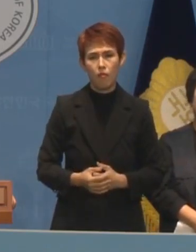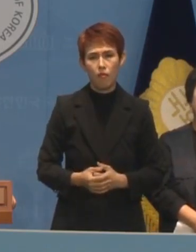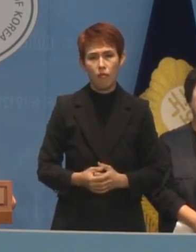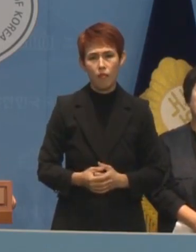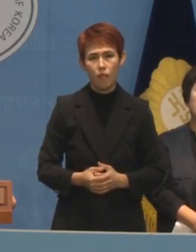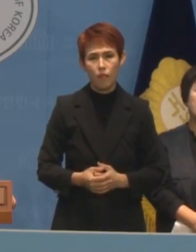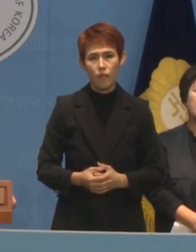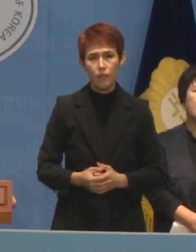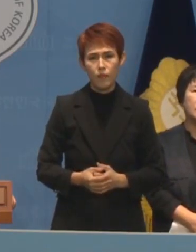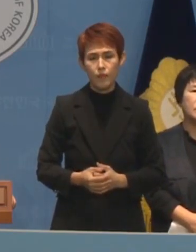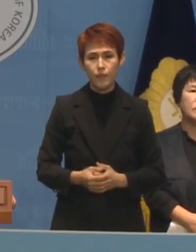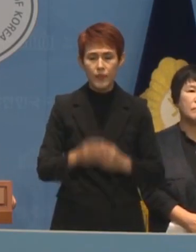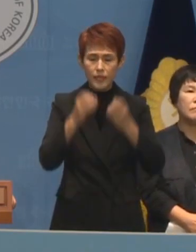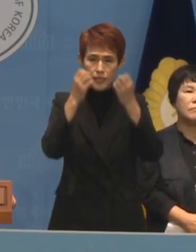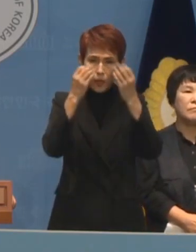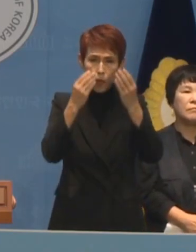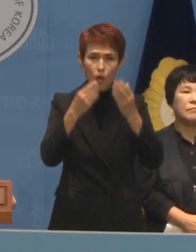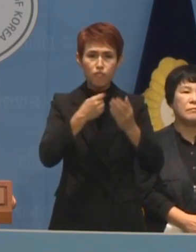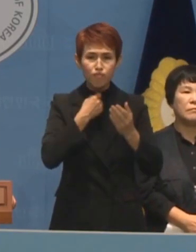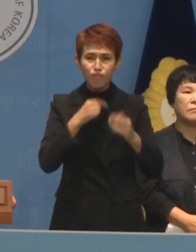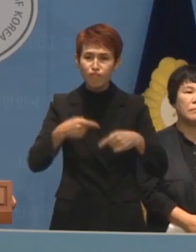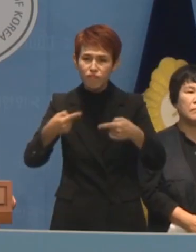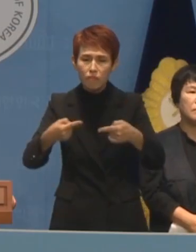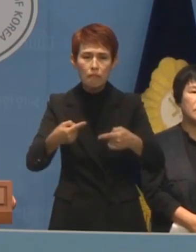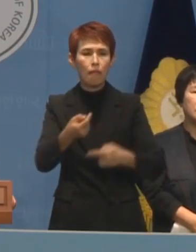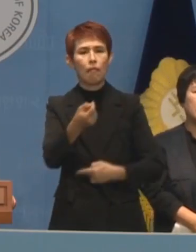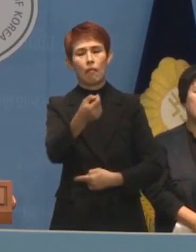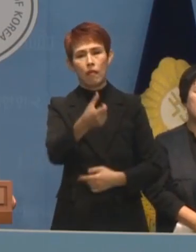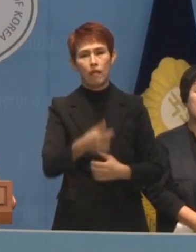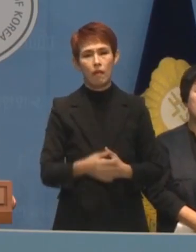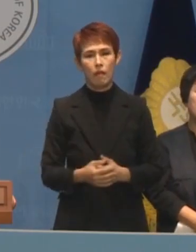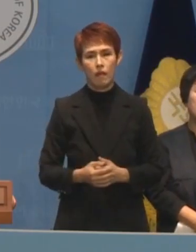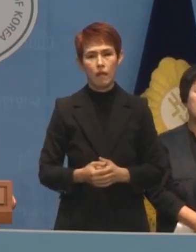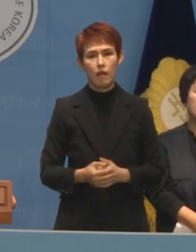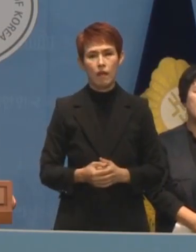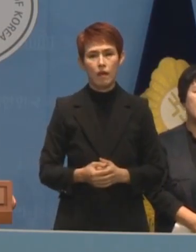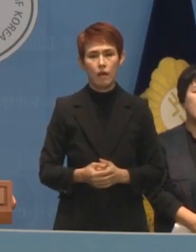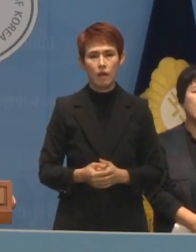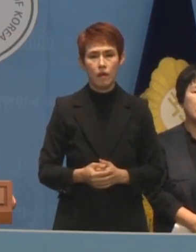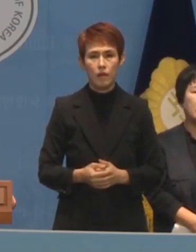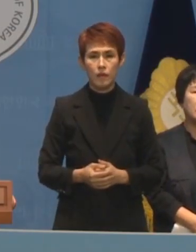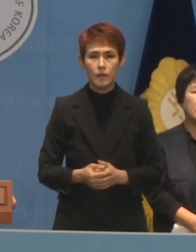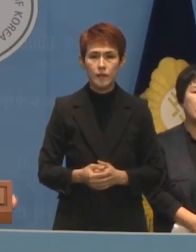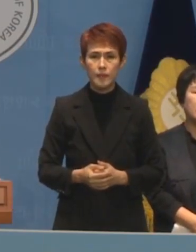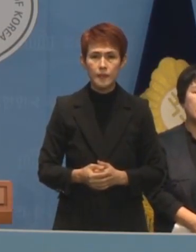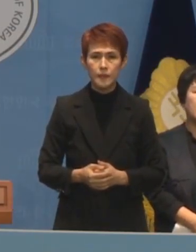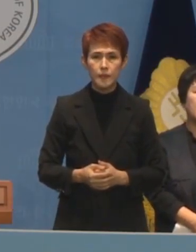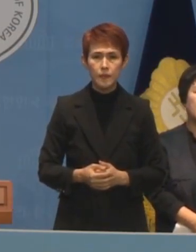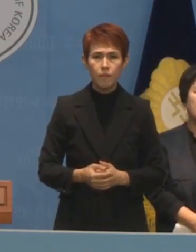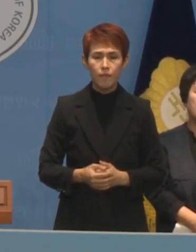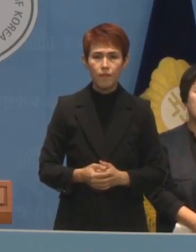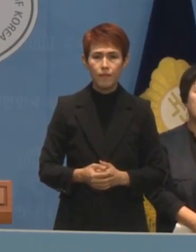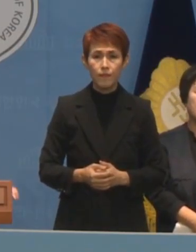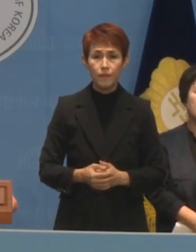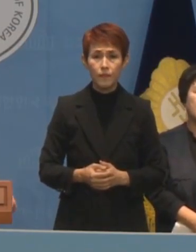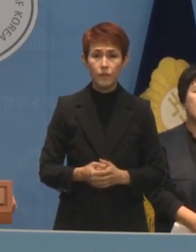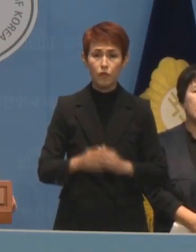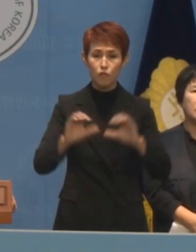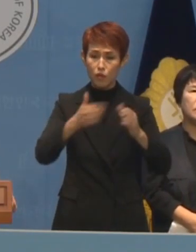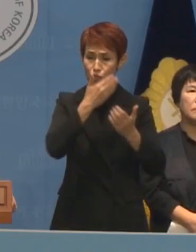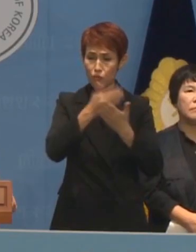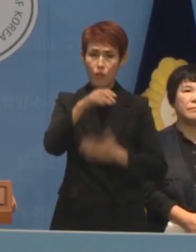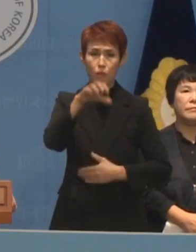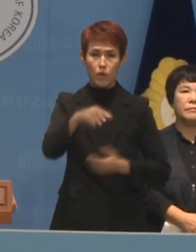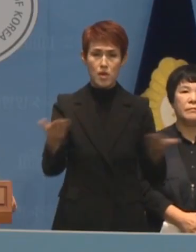인해 신규 지원자가 감소하고 의원 면직도 증가하는 추세에 있습니다. 국가 중요시설에